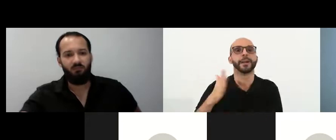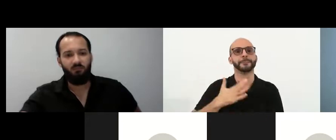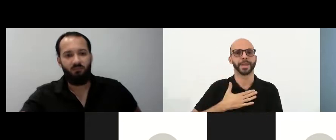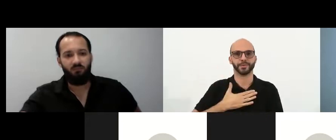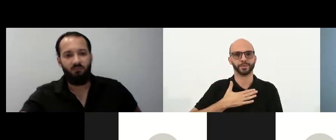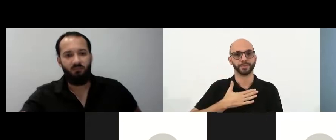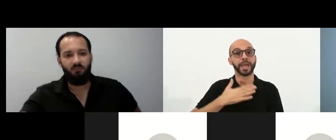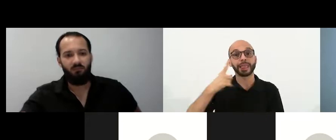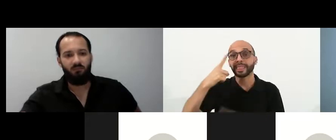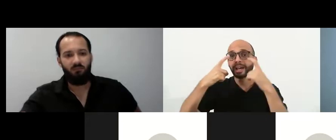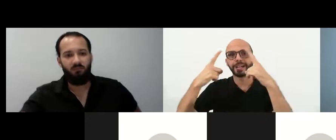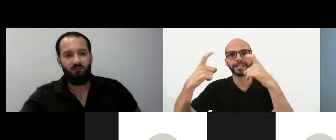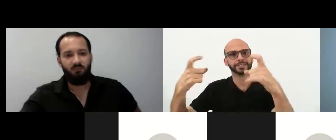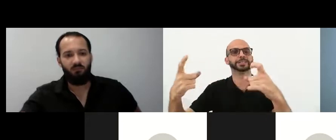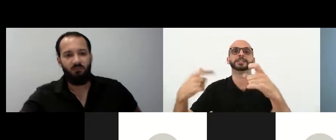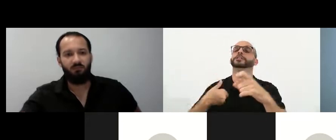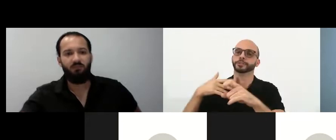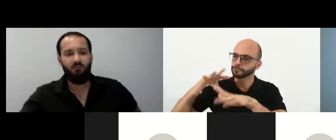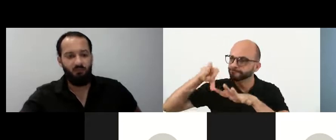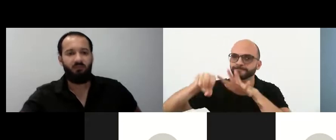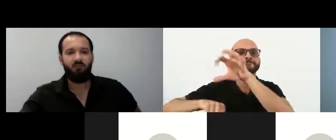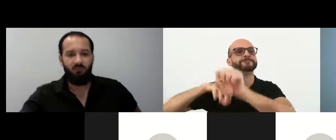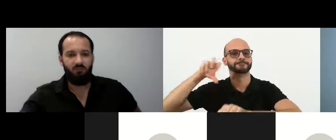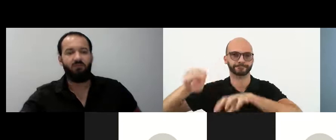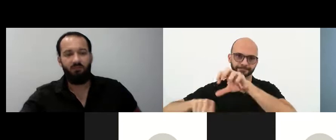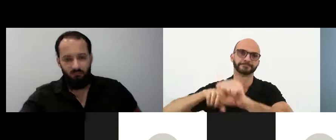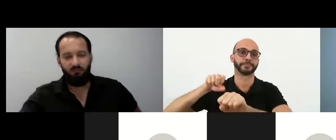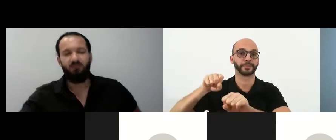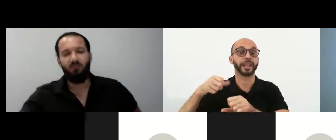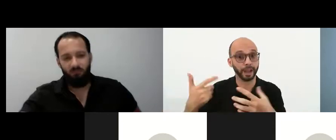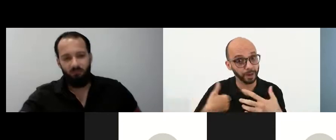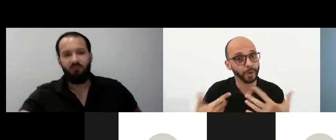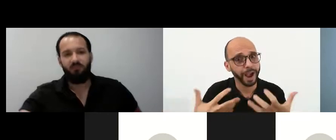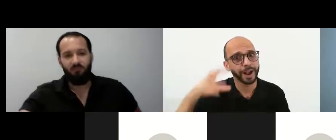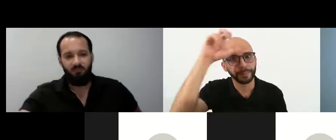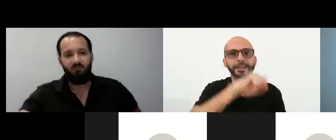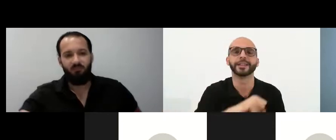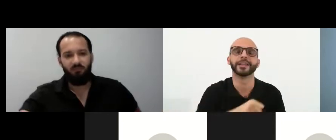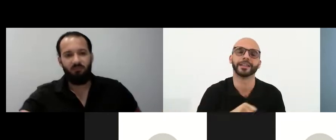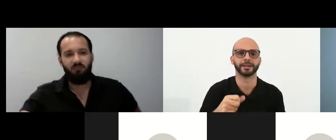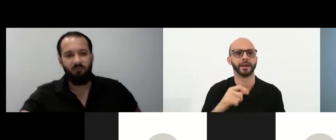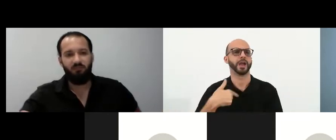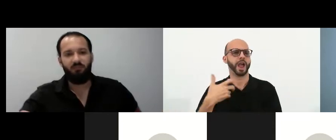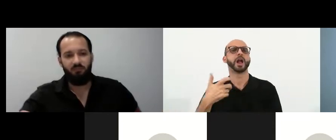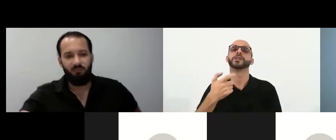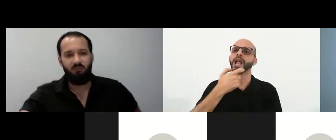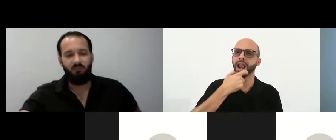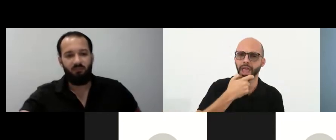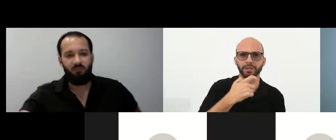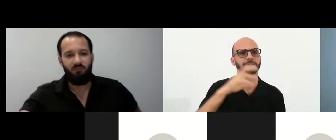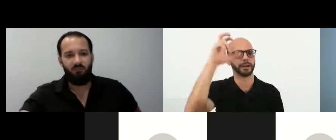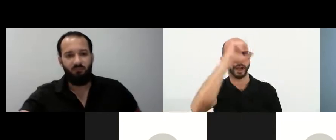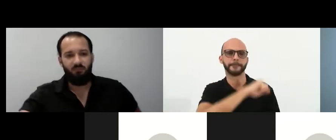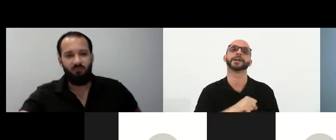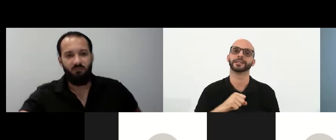são gratuitos. Claro que se você quiser pagar, tem, mas isso vai do interesse, né, de buscar o seu conhecimento. E nós, por exemplo, no meu